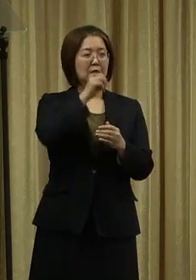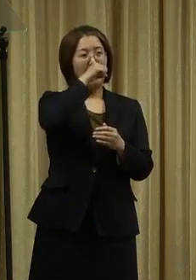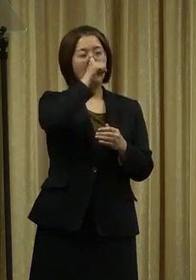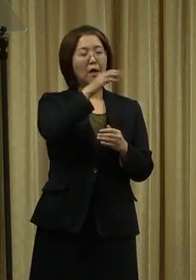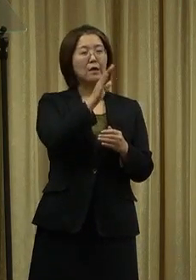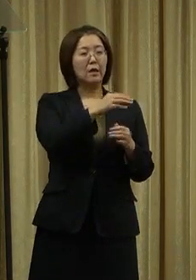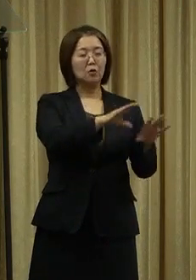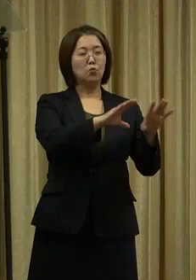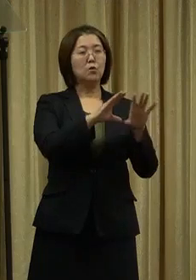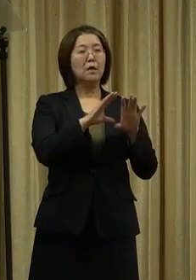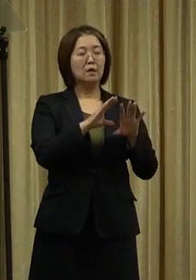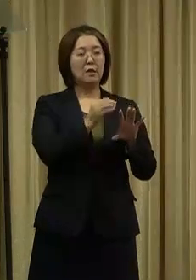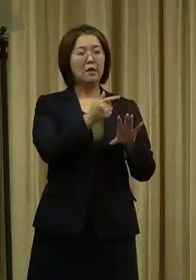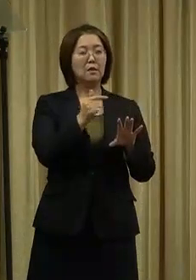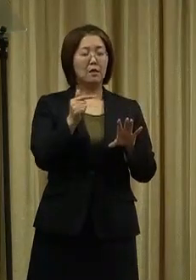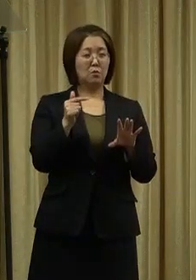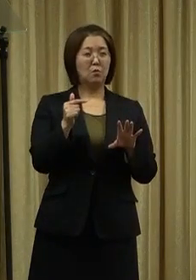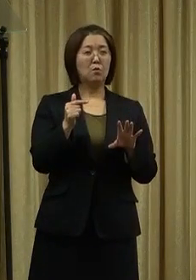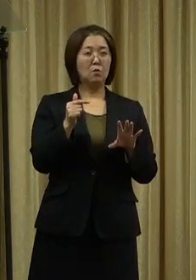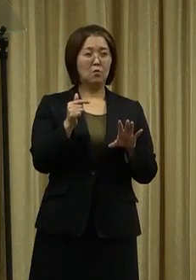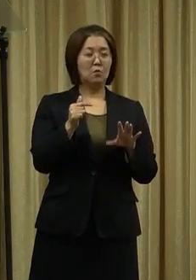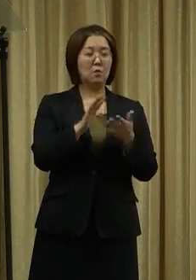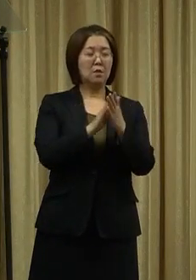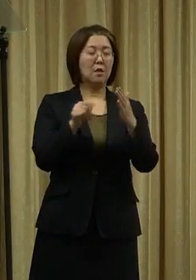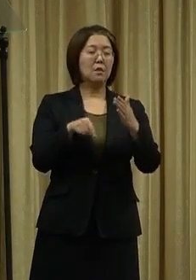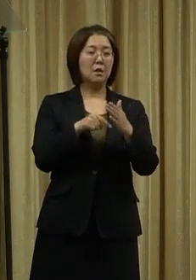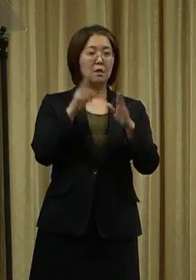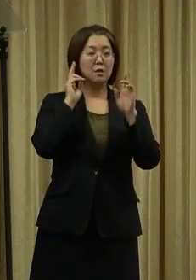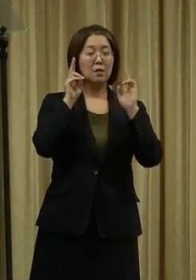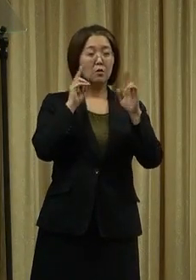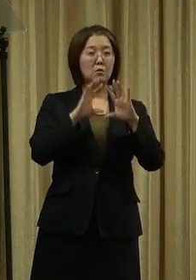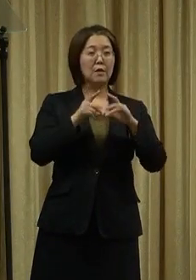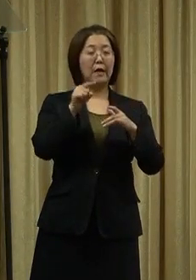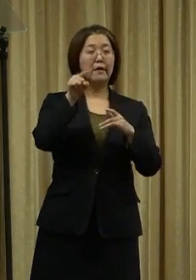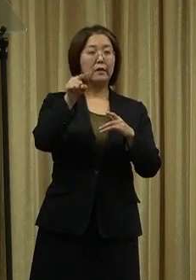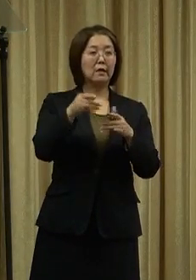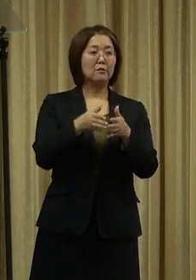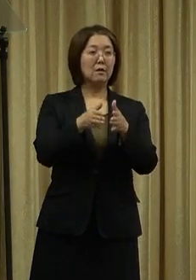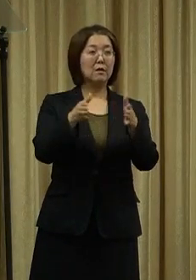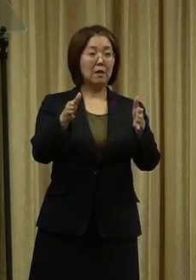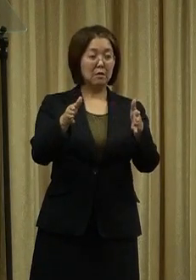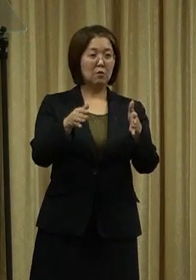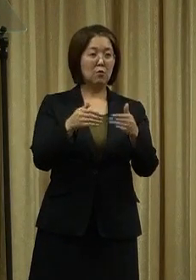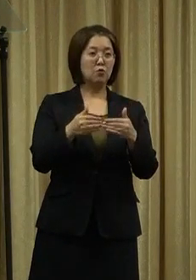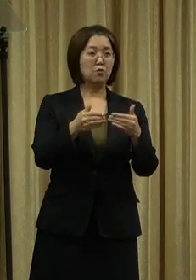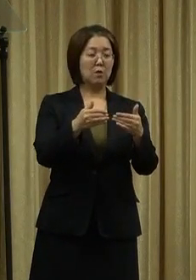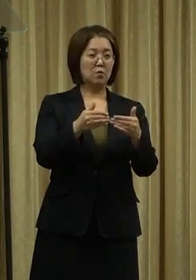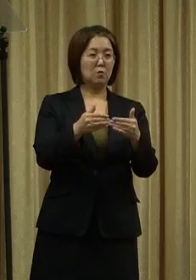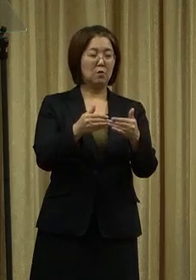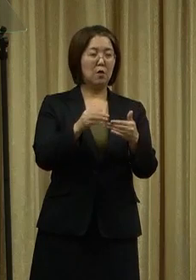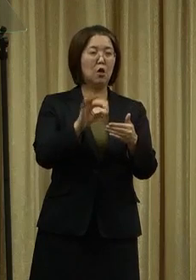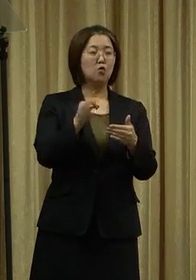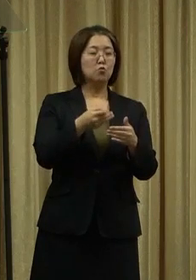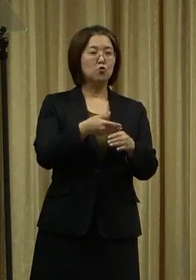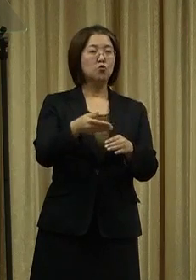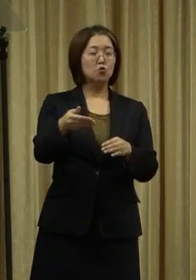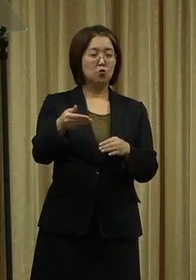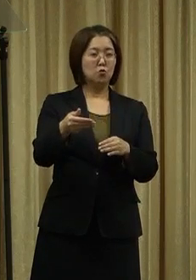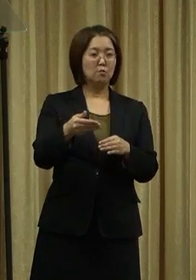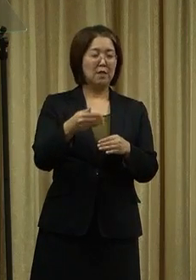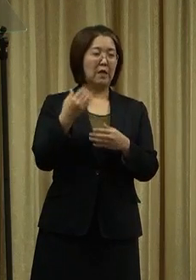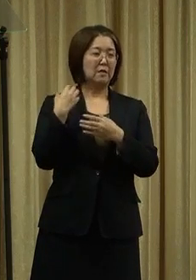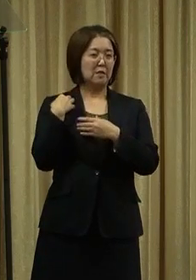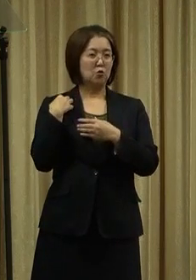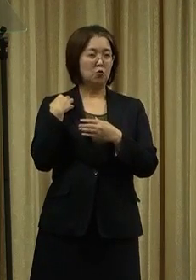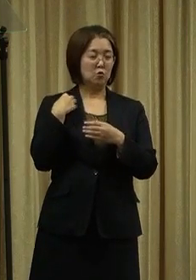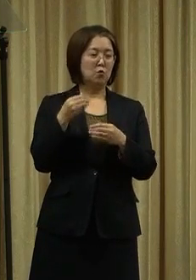問団の受け入れなどを通じ県内企業の海外展開を促進するほか物流事業者や荷主事業